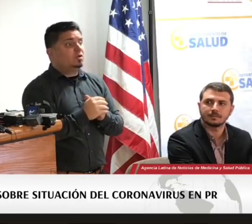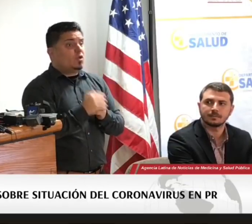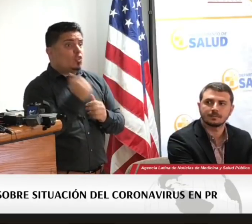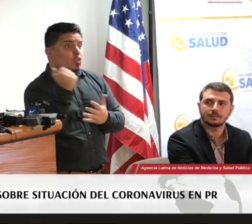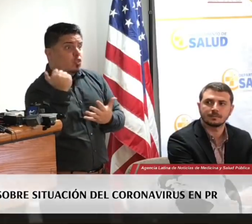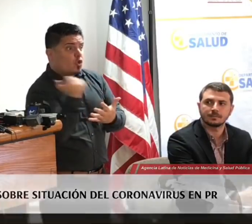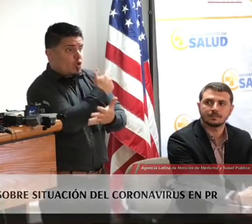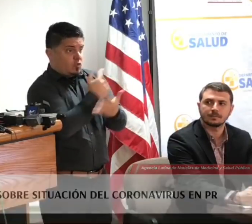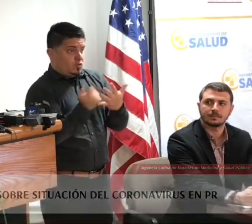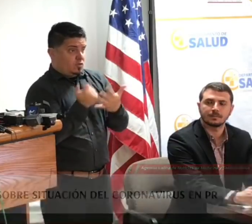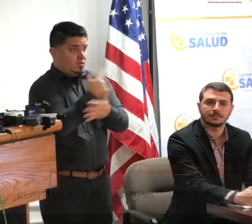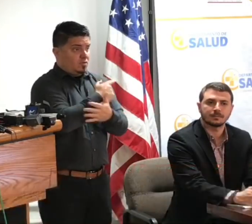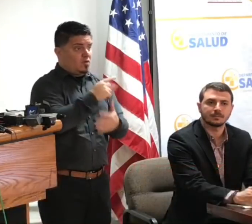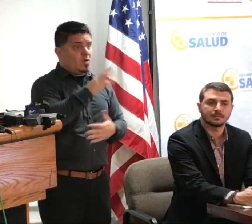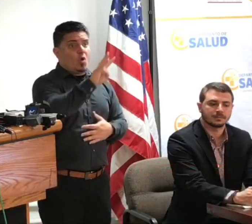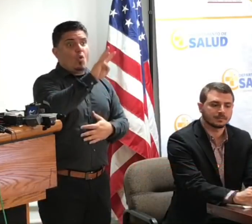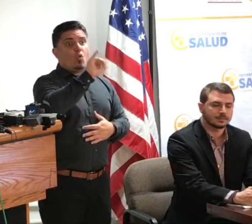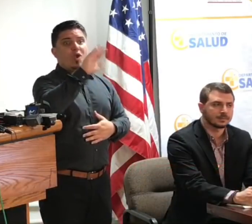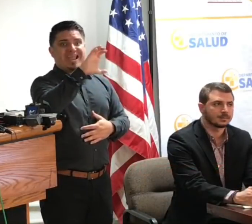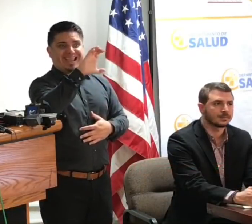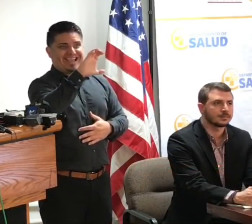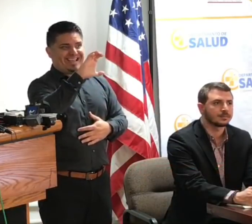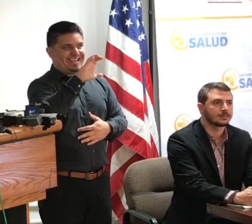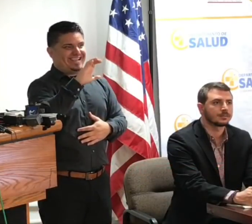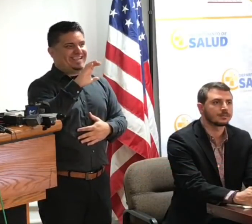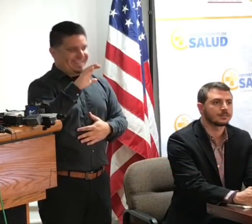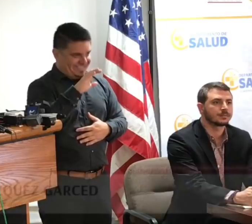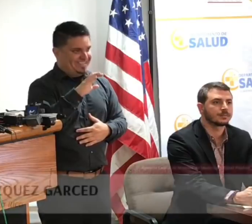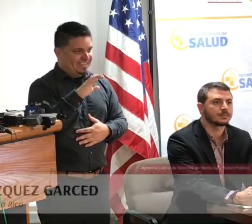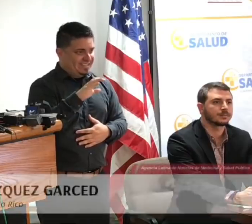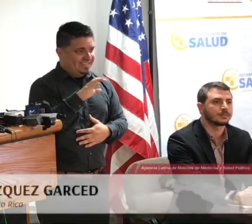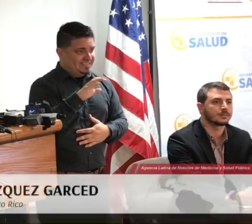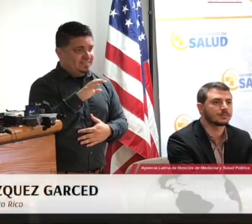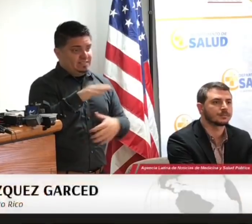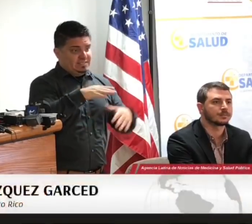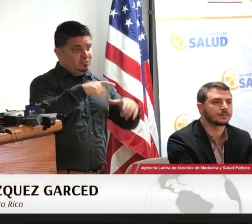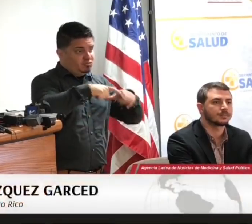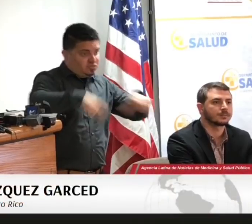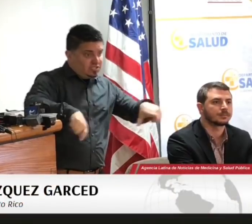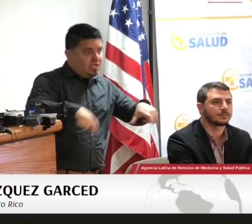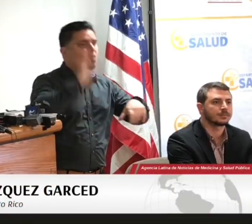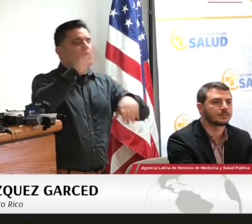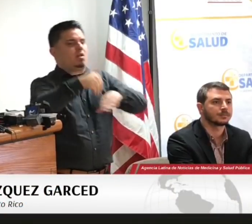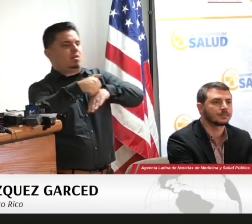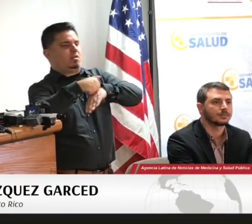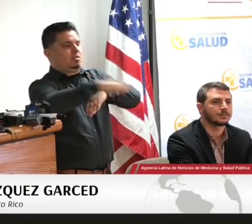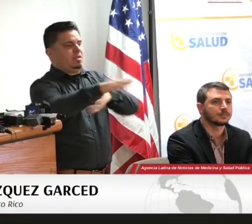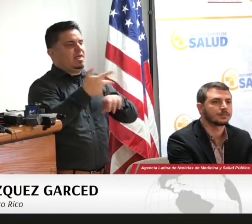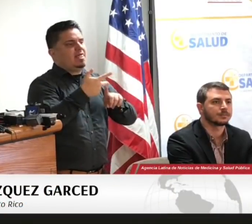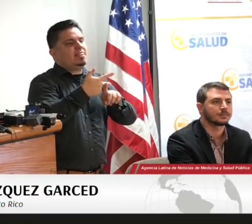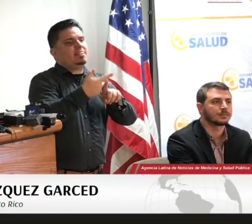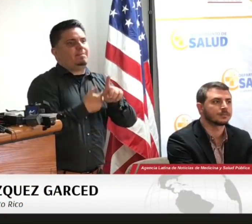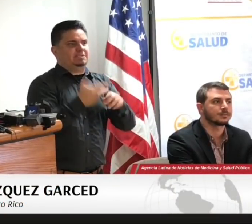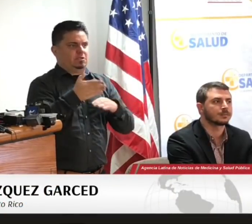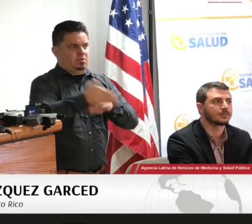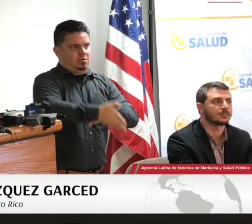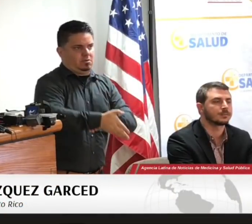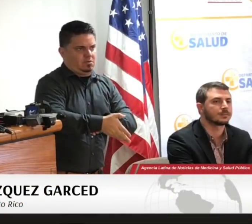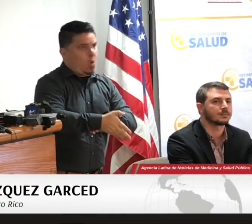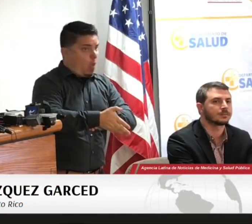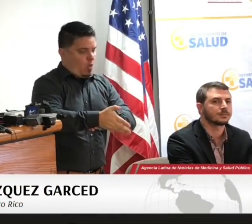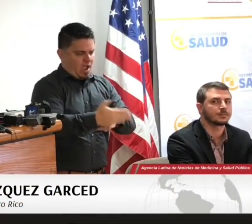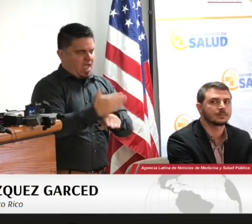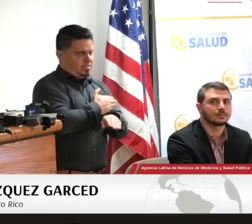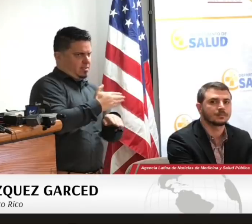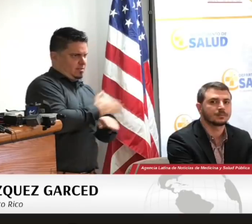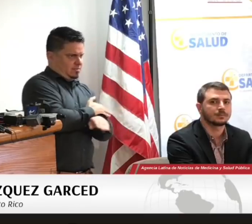Plan WIC, que el Plan WIC se han adelantado los cheques por 3 meses. Por 3 meses, así que no tienen que ir